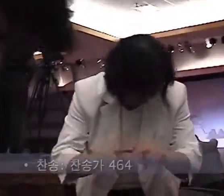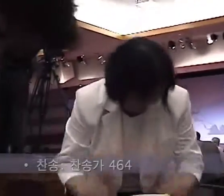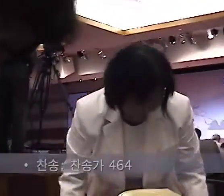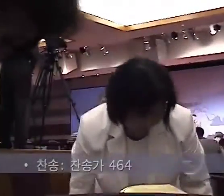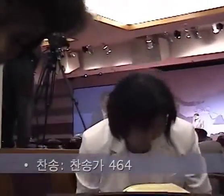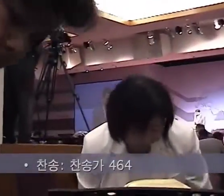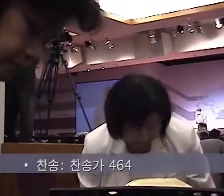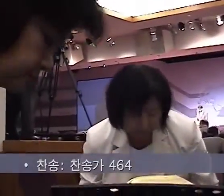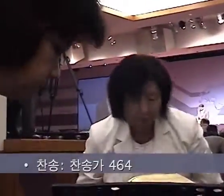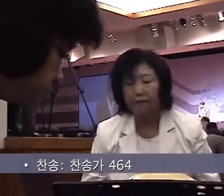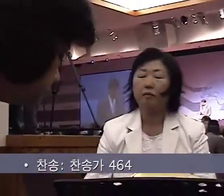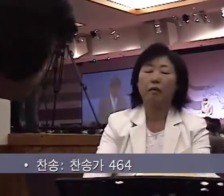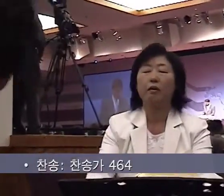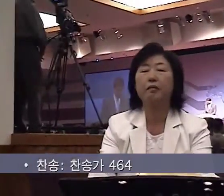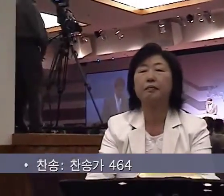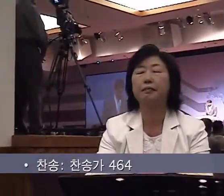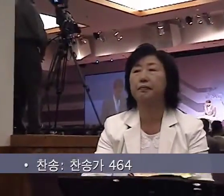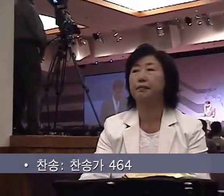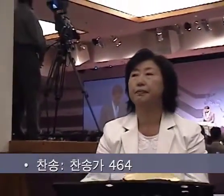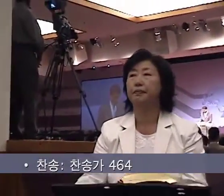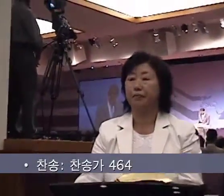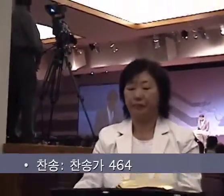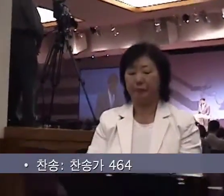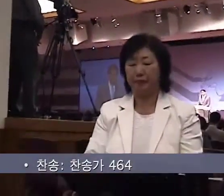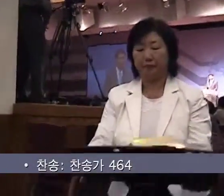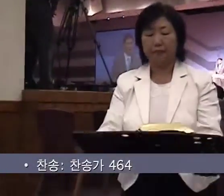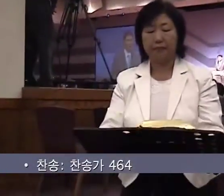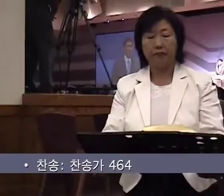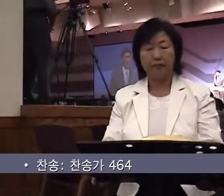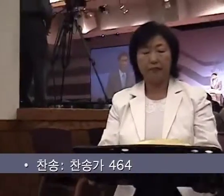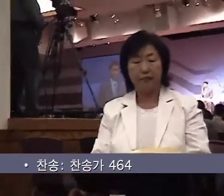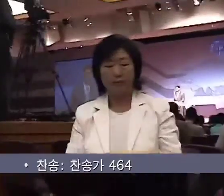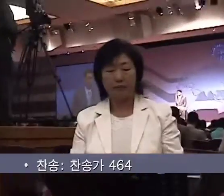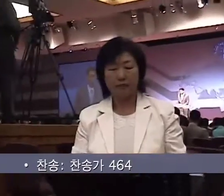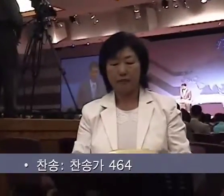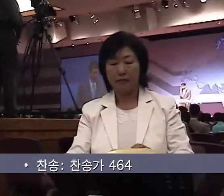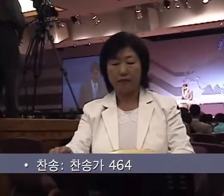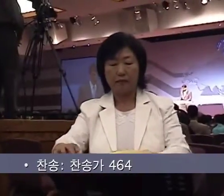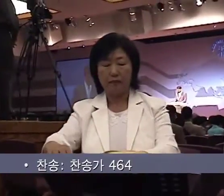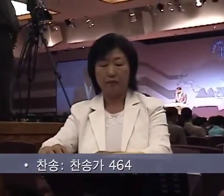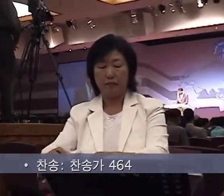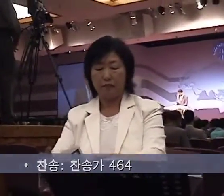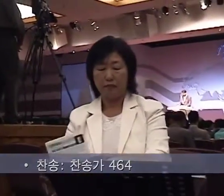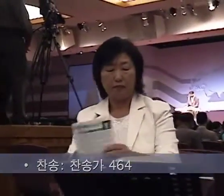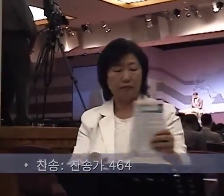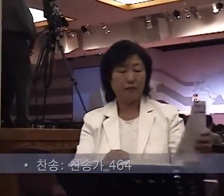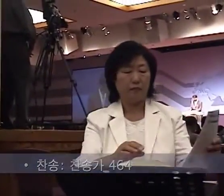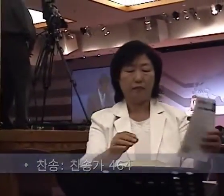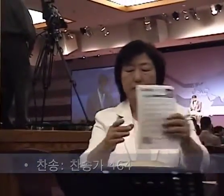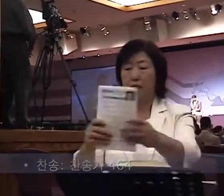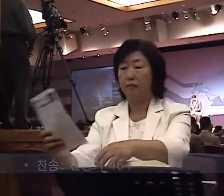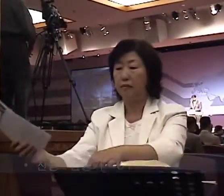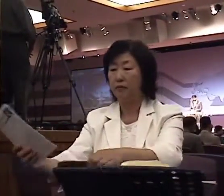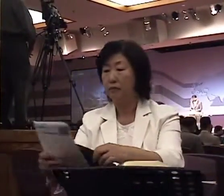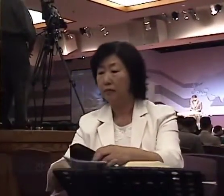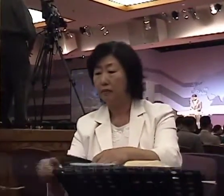찬송가 464장 고난 내용은 평실곡과 함께 박수 치면서 찬송해 드리겠습니다.